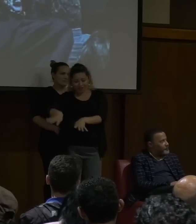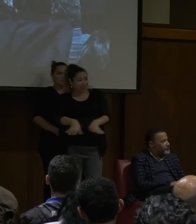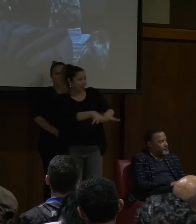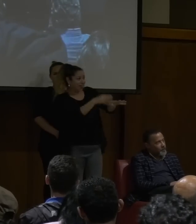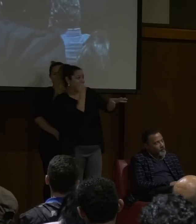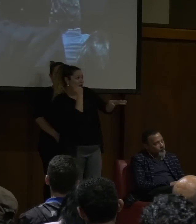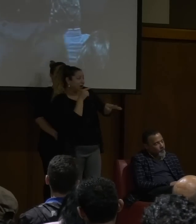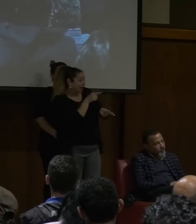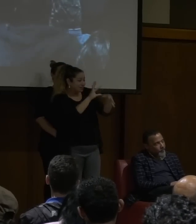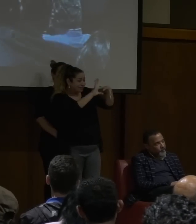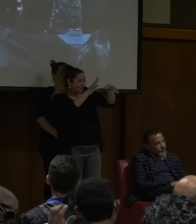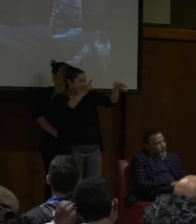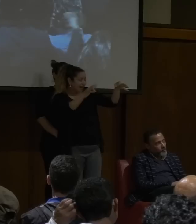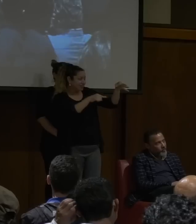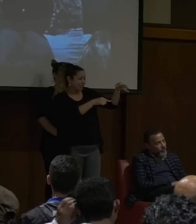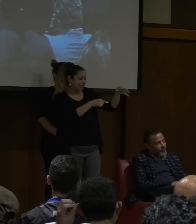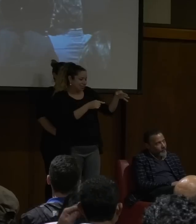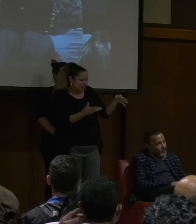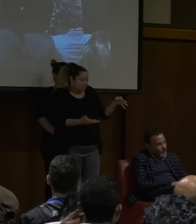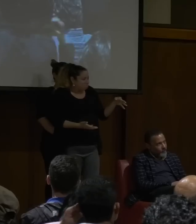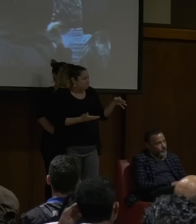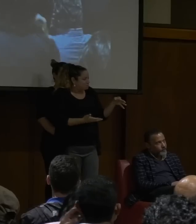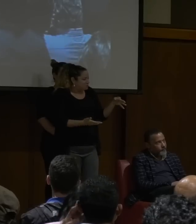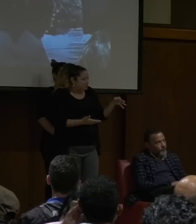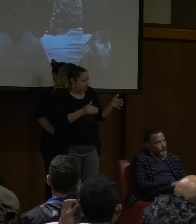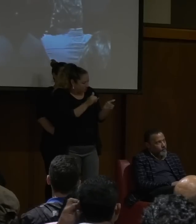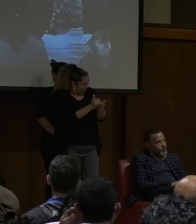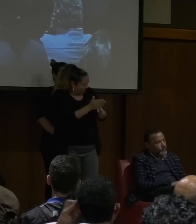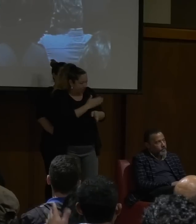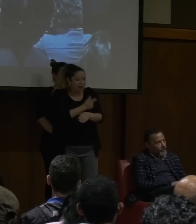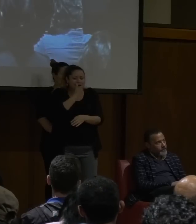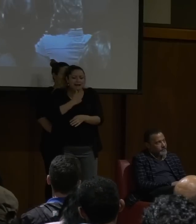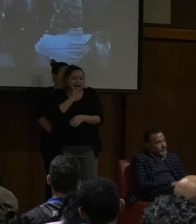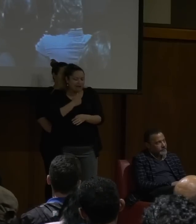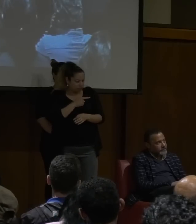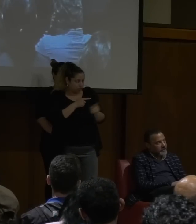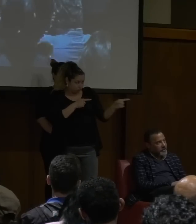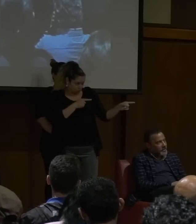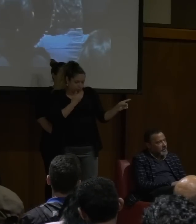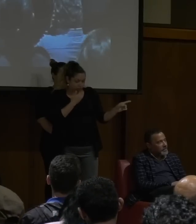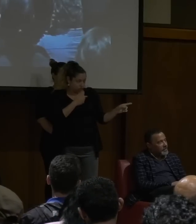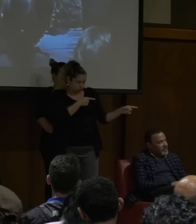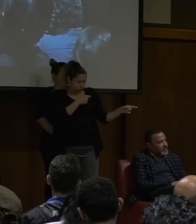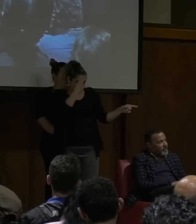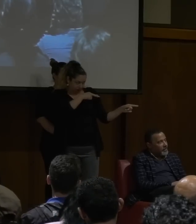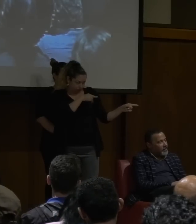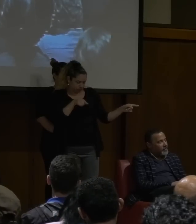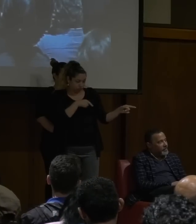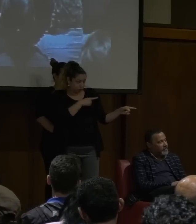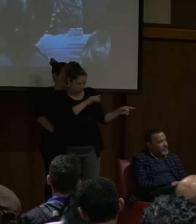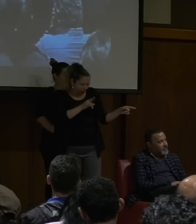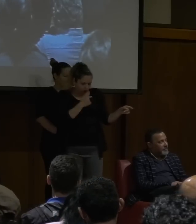verso, para una persona como lo era Leandro, tú como hijo alguna vez le dijiste: viejo,